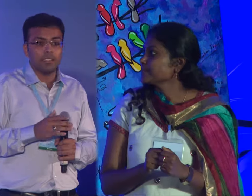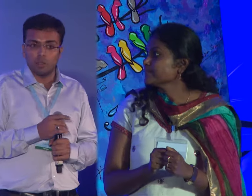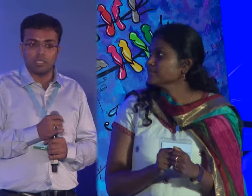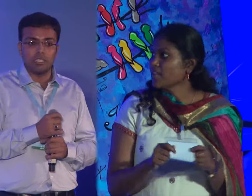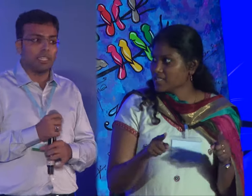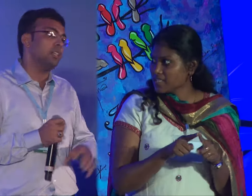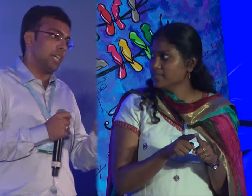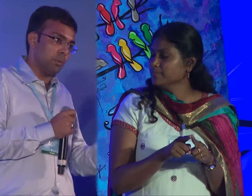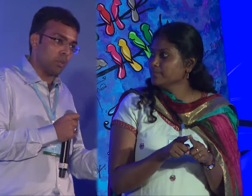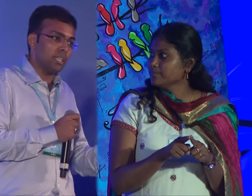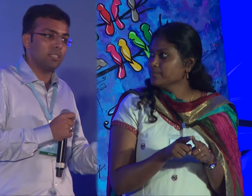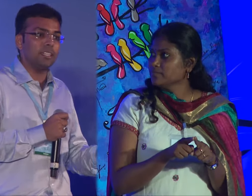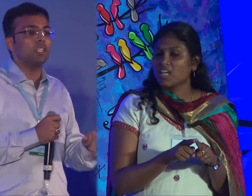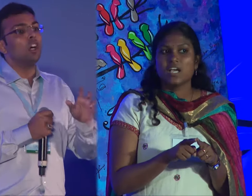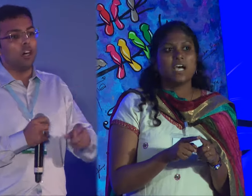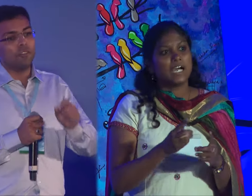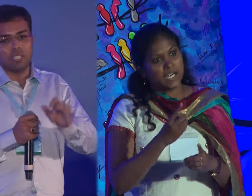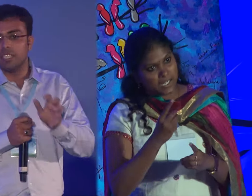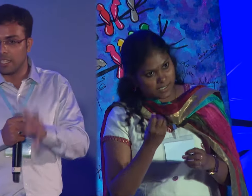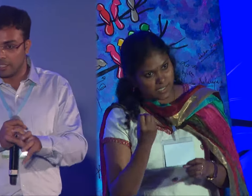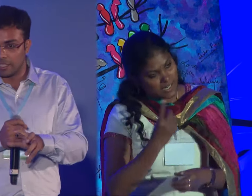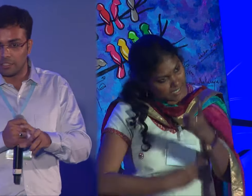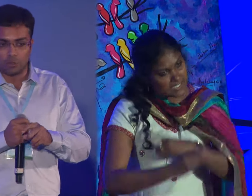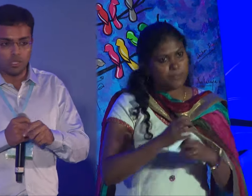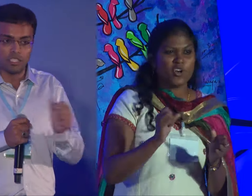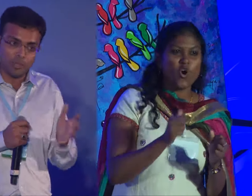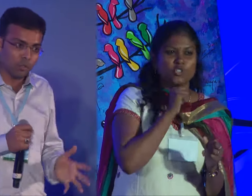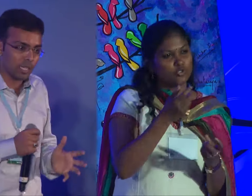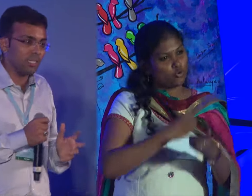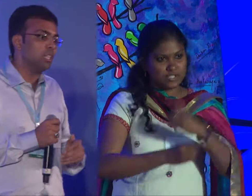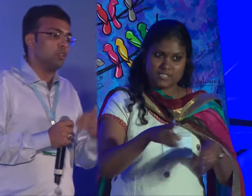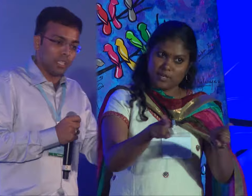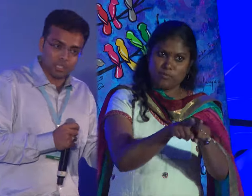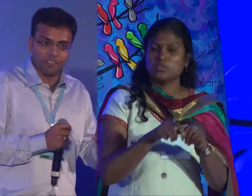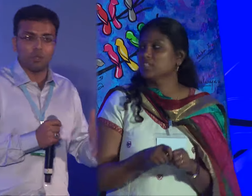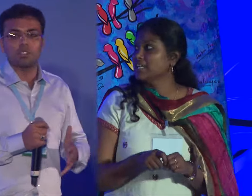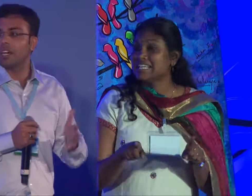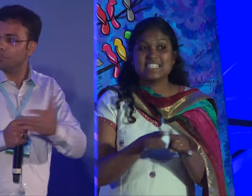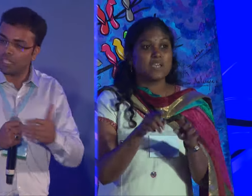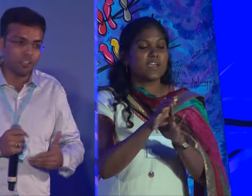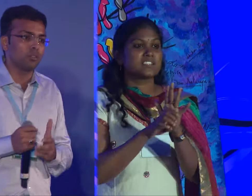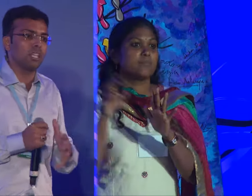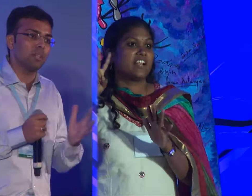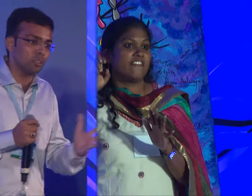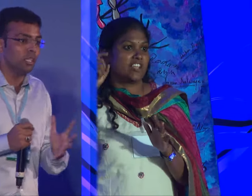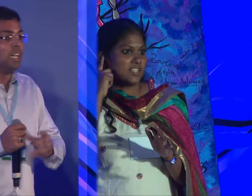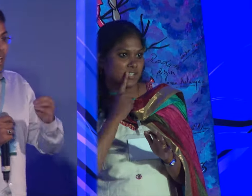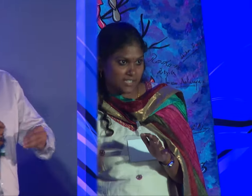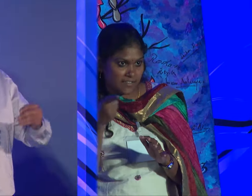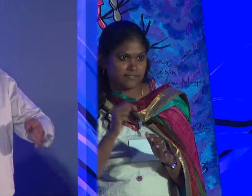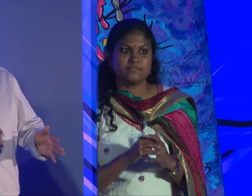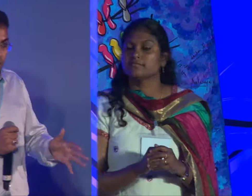एट पार कैश रिवॉर्ड्स कर दिए हैं एबल बॉडीड एथलीट्स और फिजिकली चैलेंज एथलीट्स को। जब ये न्यूज़ आई तो वीरेंद्र काफ़ी खुश था, हम भी काफ़ी खुश थे कि भाई